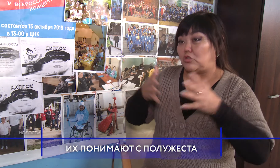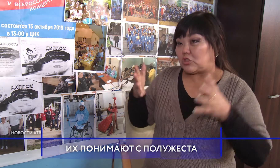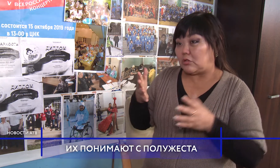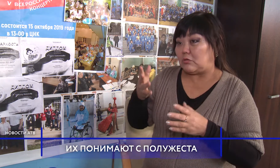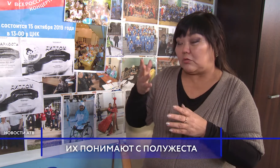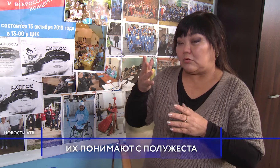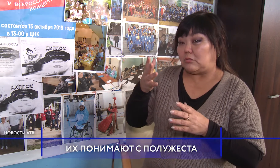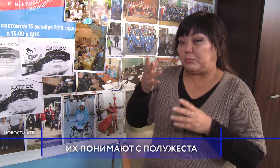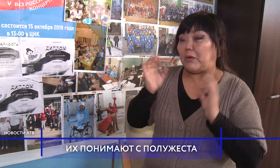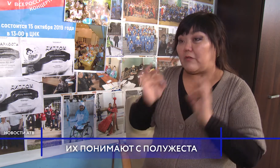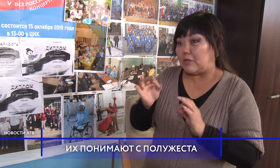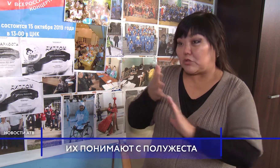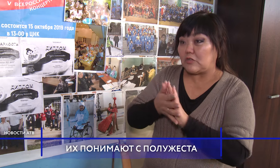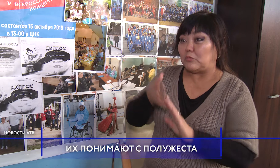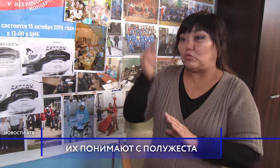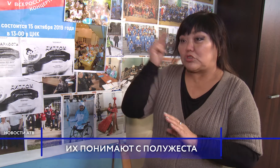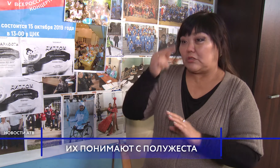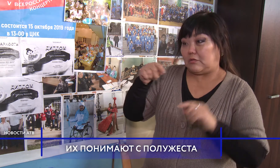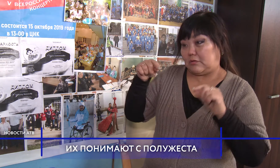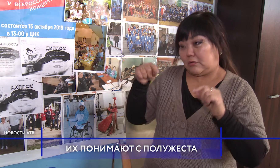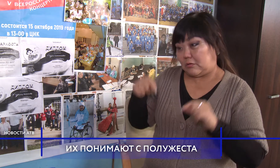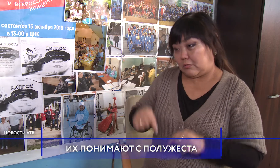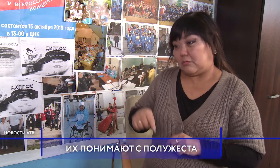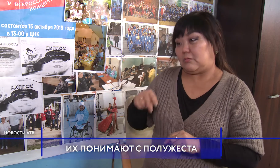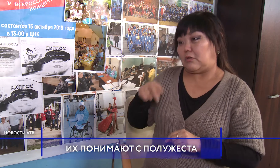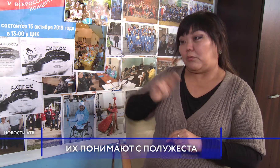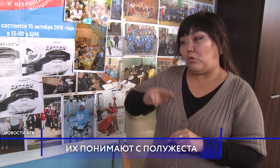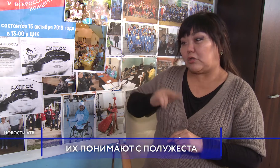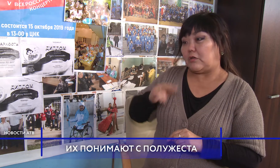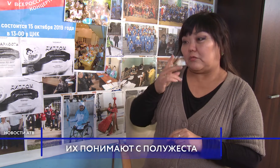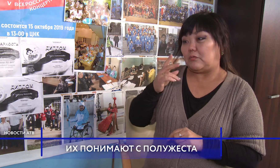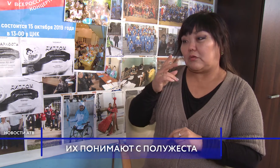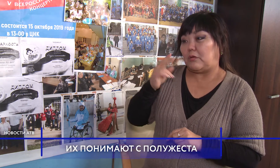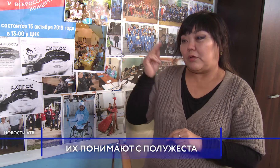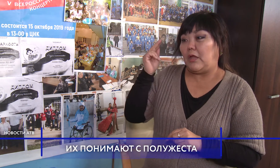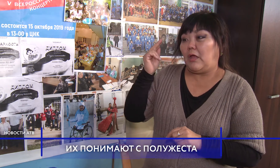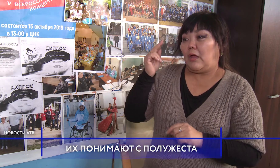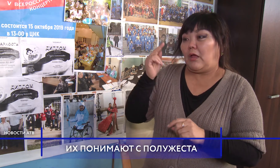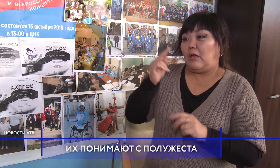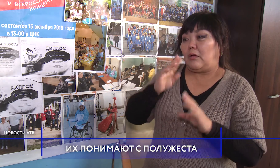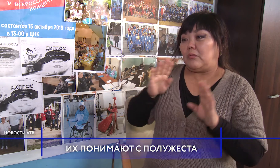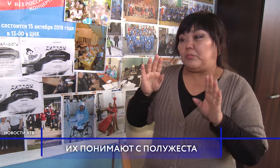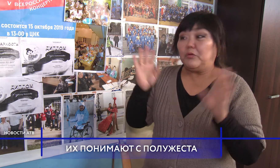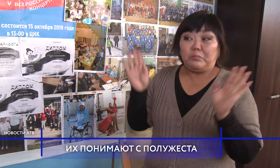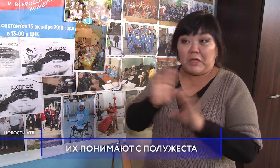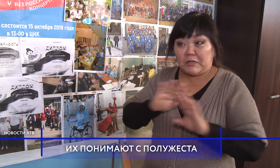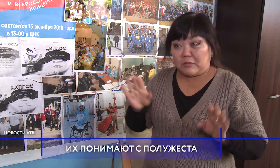больше правильным жестом научилась работая, как бы. Мы песни пели в